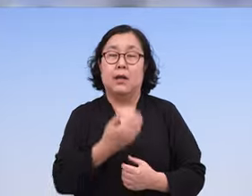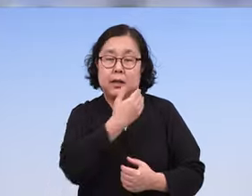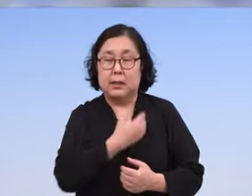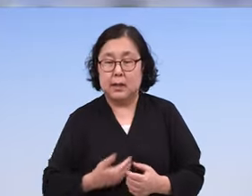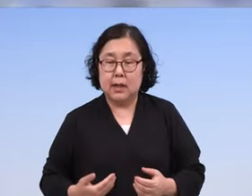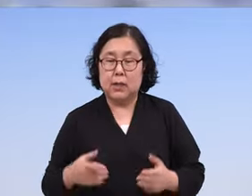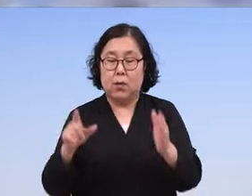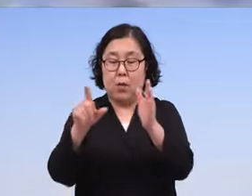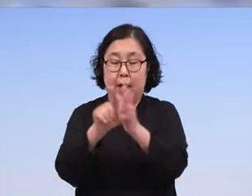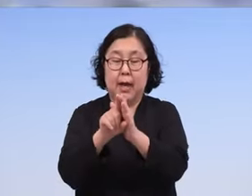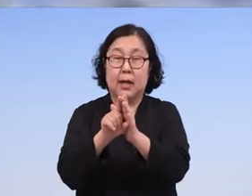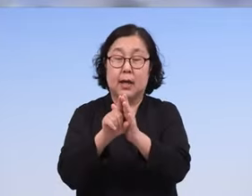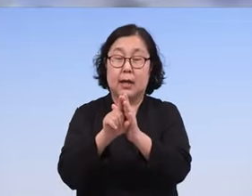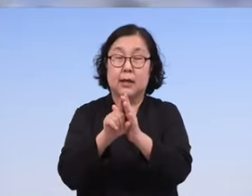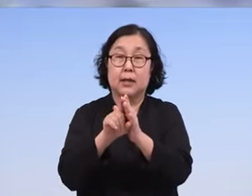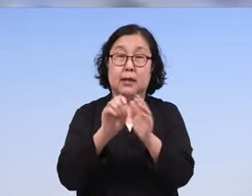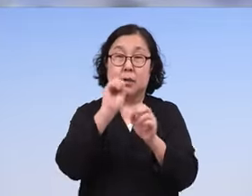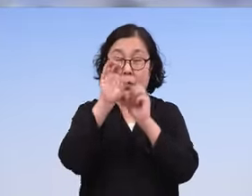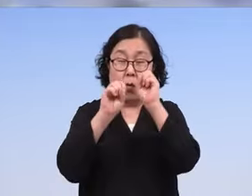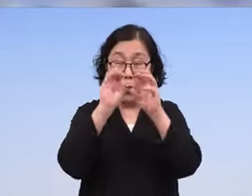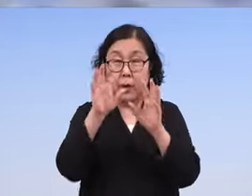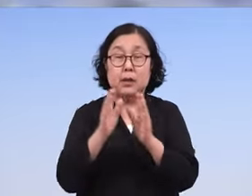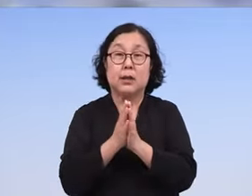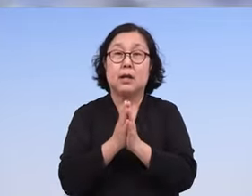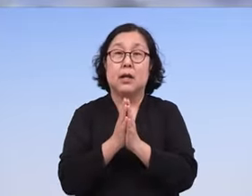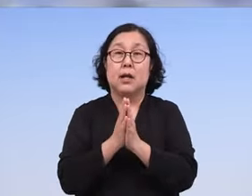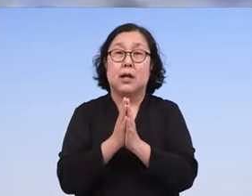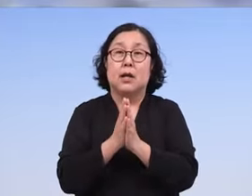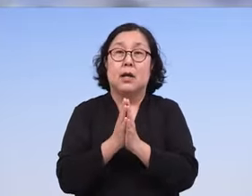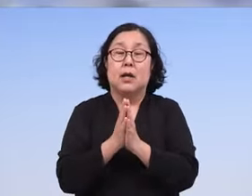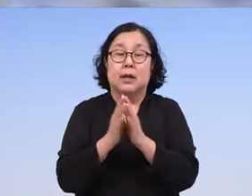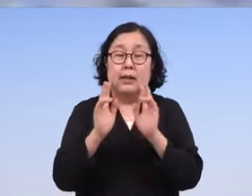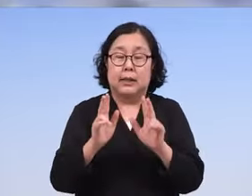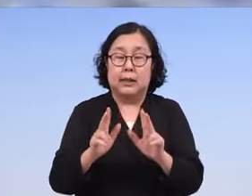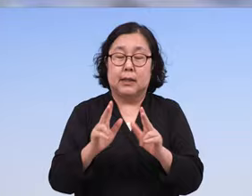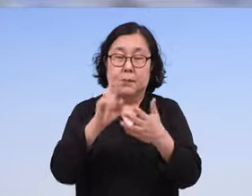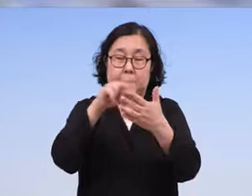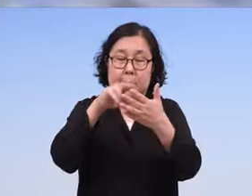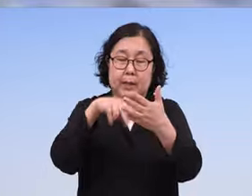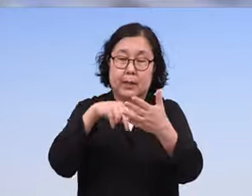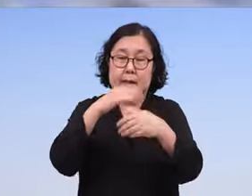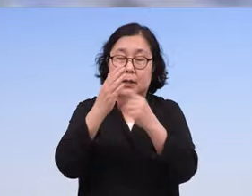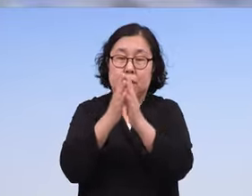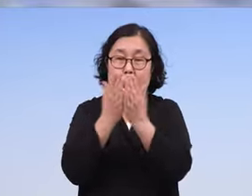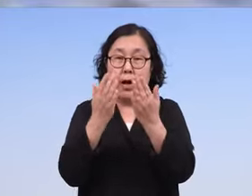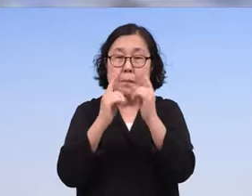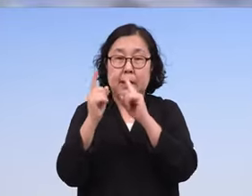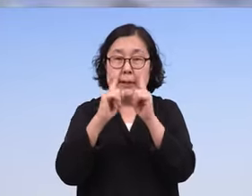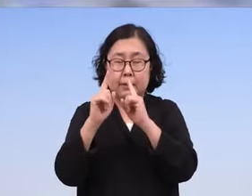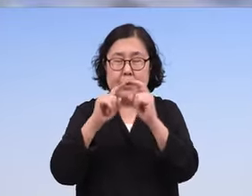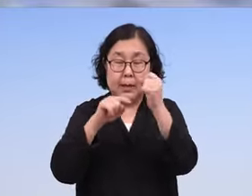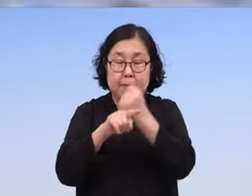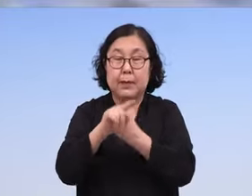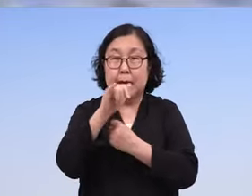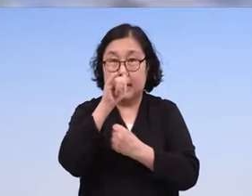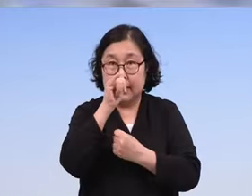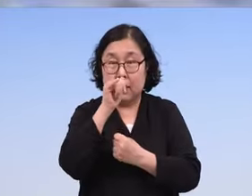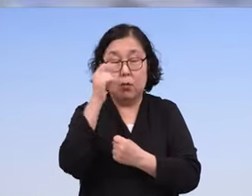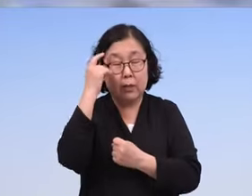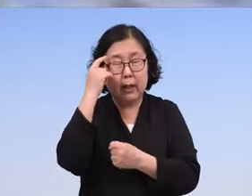저는 사도행전이 그 방금 읽은 오늘 본문으로 사도행전의 문을 여는 게 굉장히 의미가 있다고 생각을 합니다.